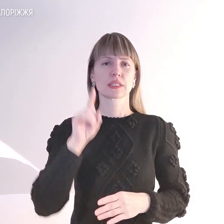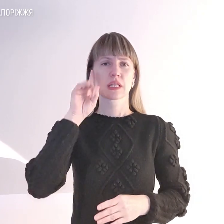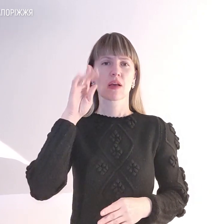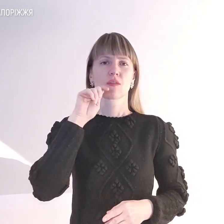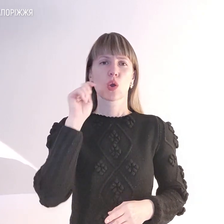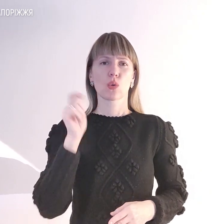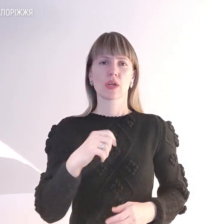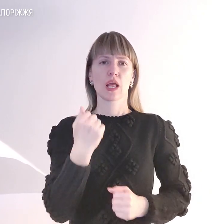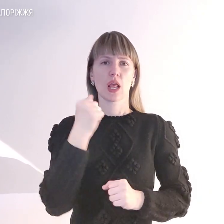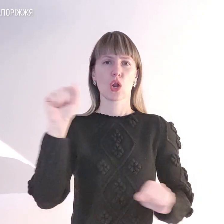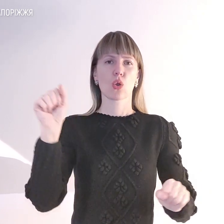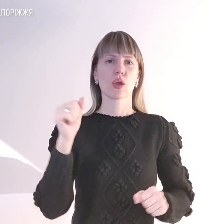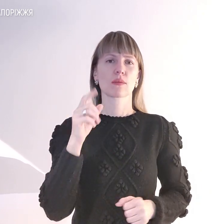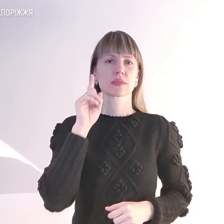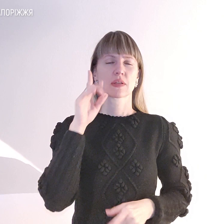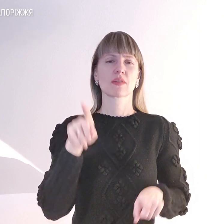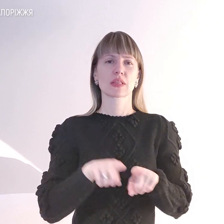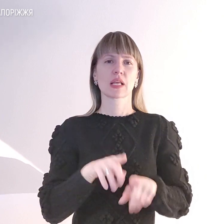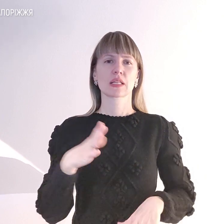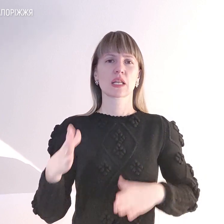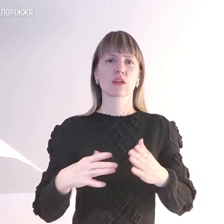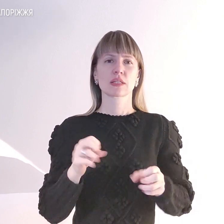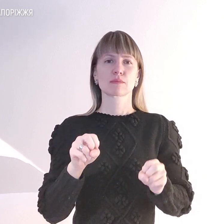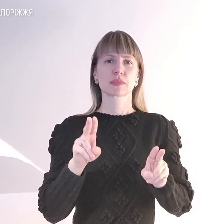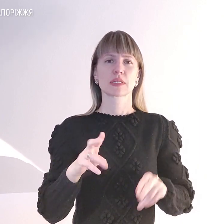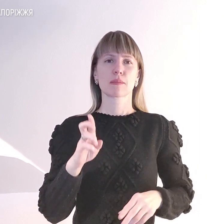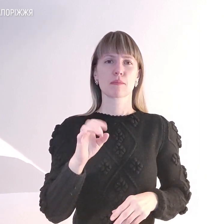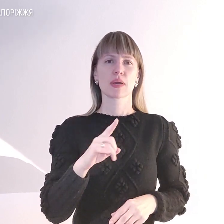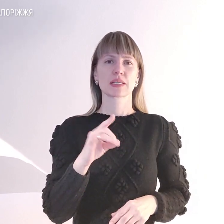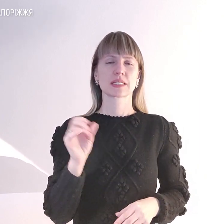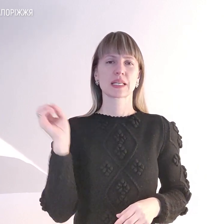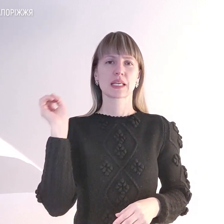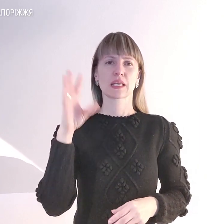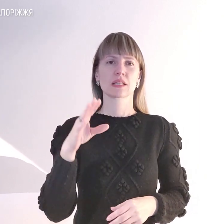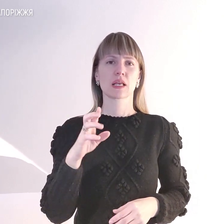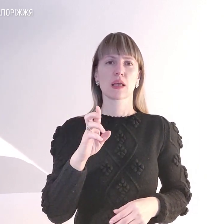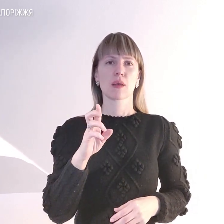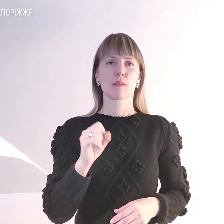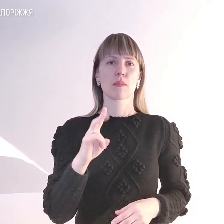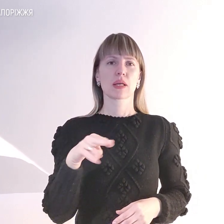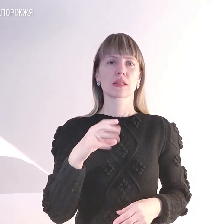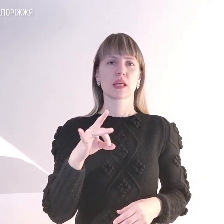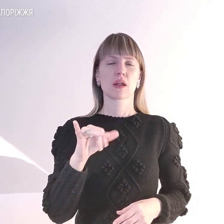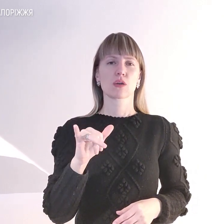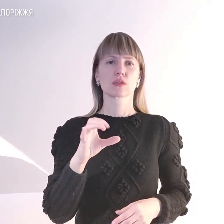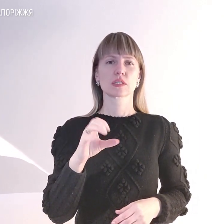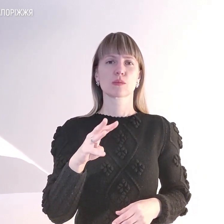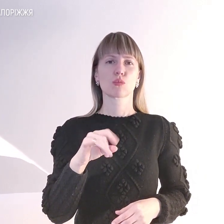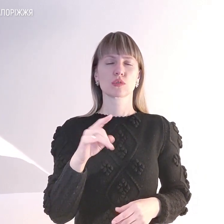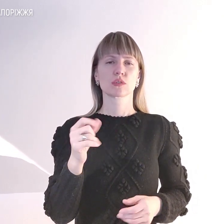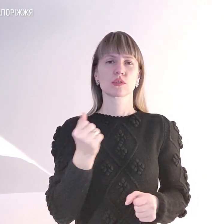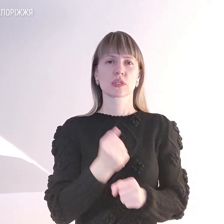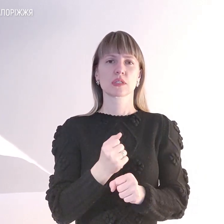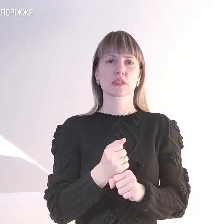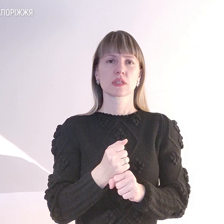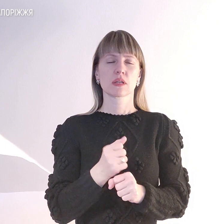лопнуло. Ось так тренується на спеціальній базі кидати Бандерасу Музі. Тут облаштували з броньованого металу конструкцію, а